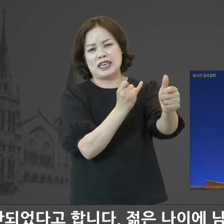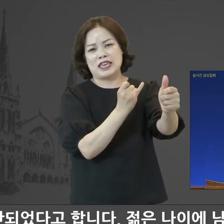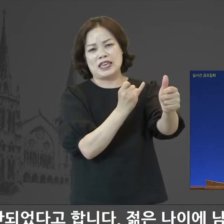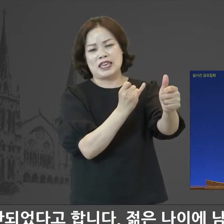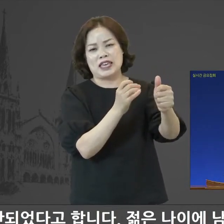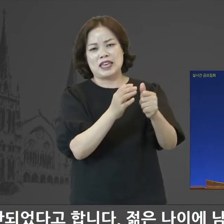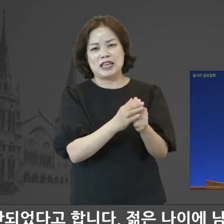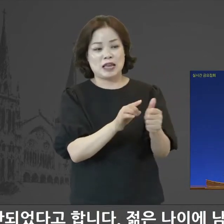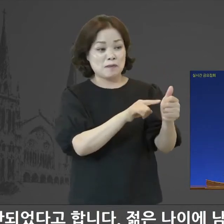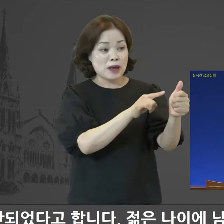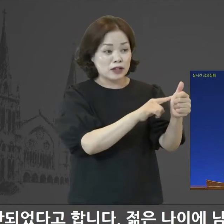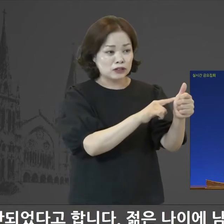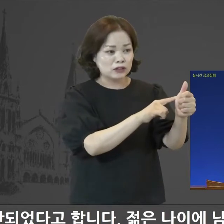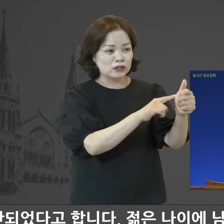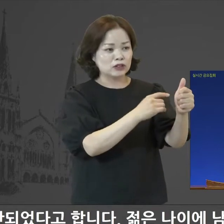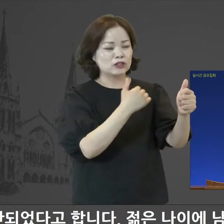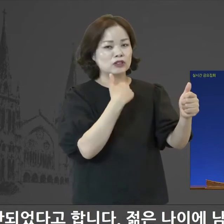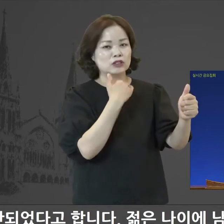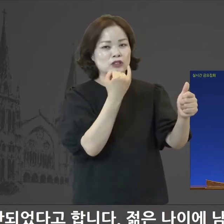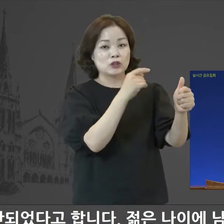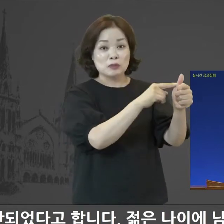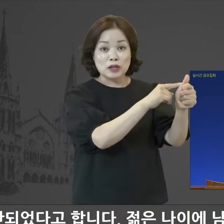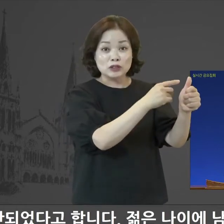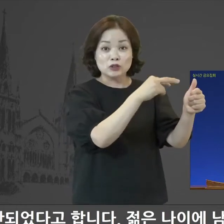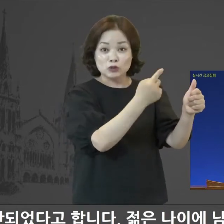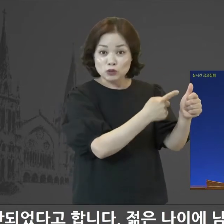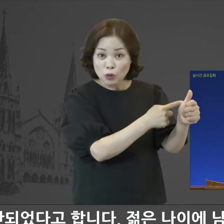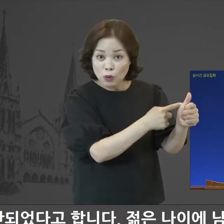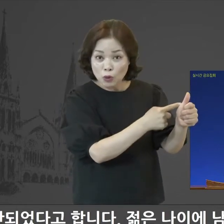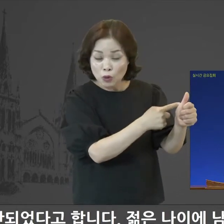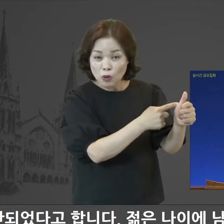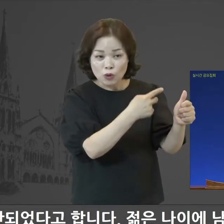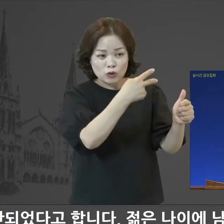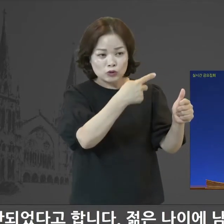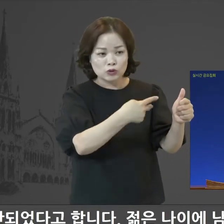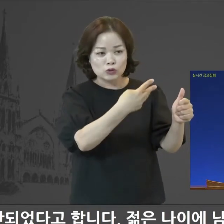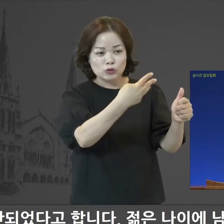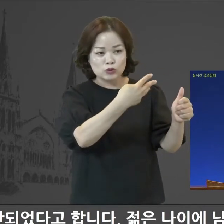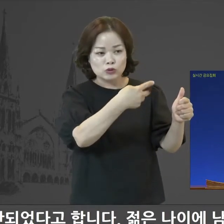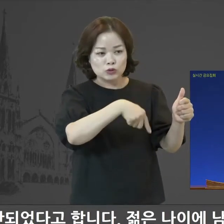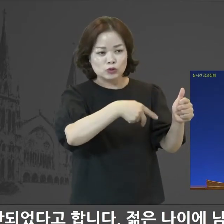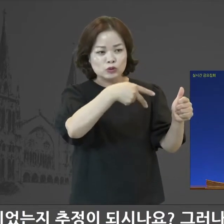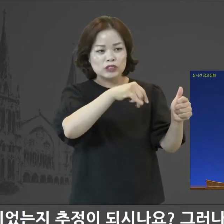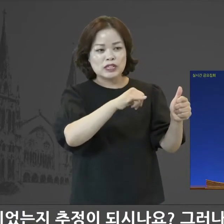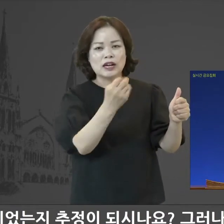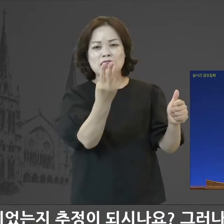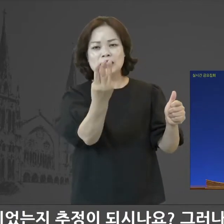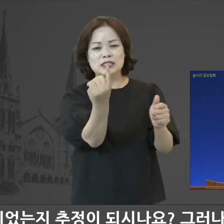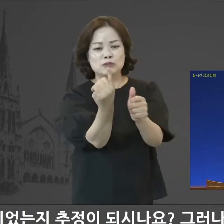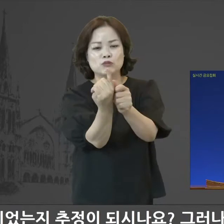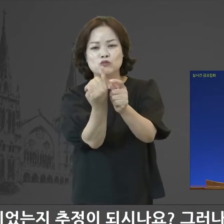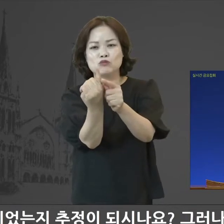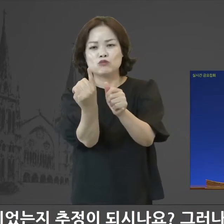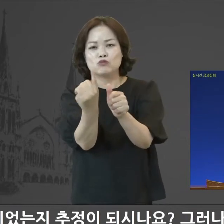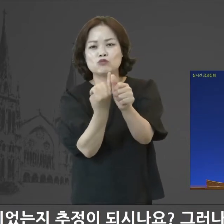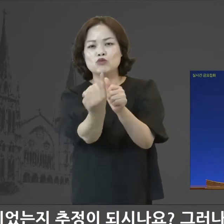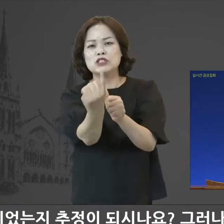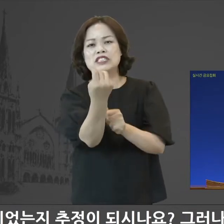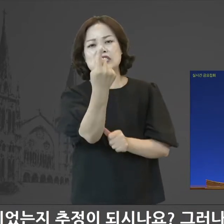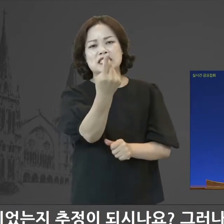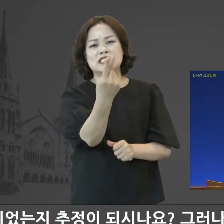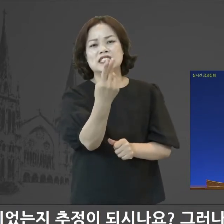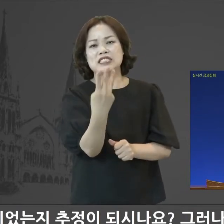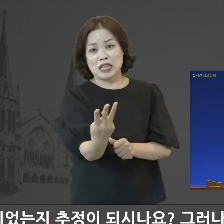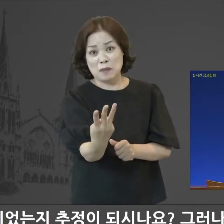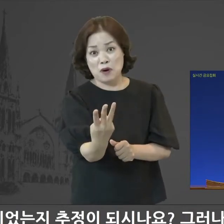이력도 만만치 않습니다. 벨릭스에게도 두루실라가 세 번째 여인이었고요. 그 이전 아내